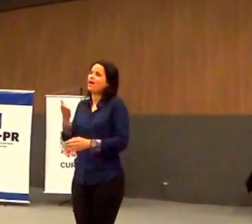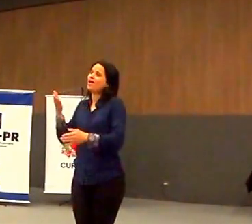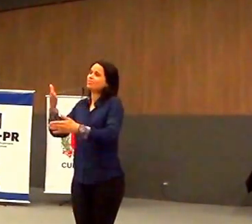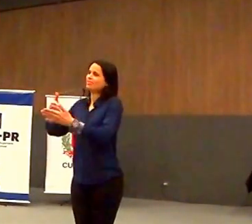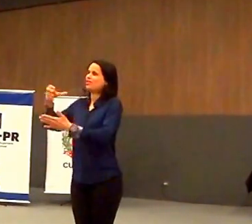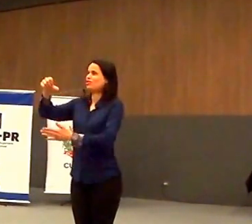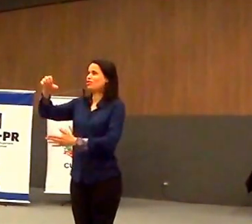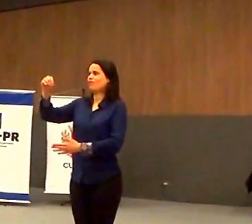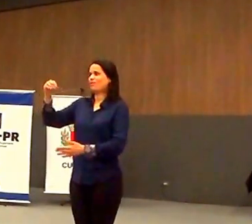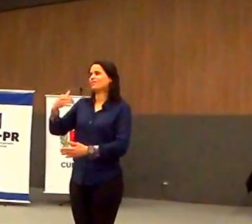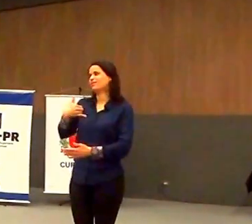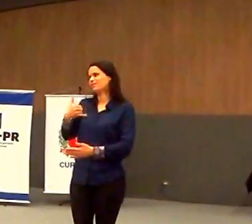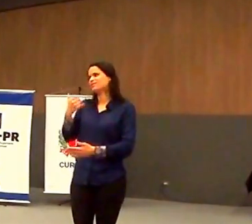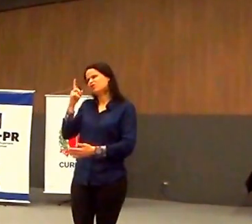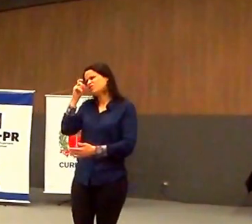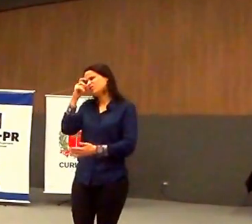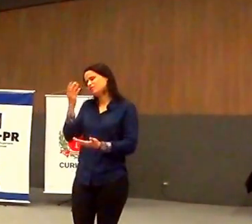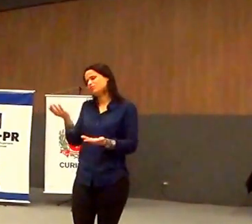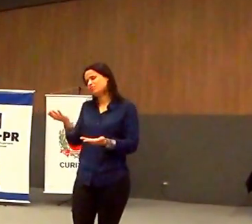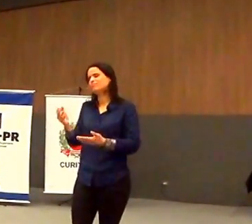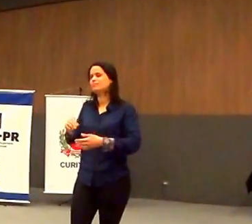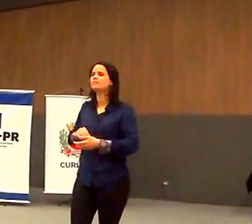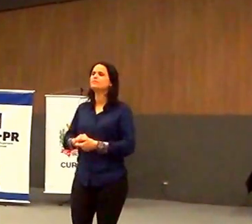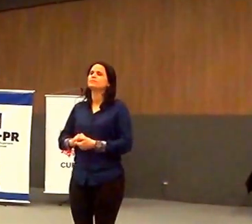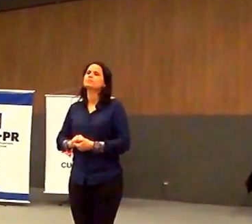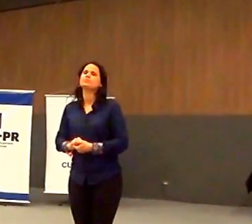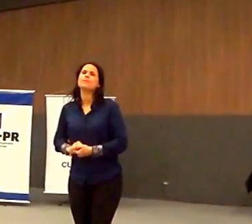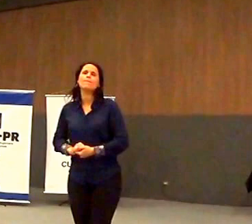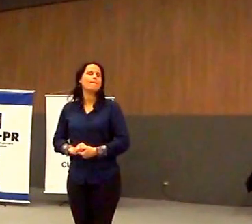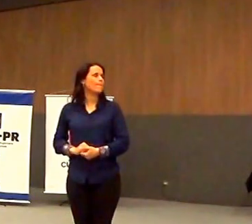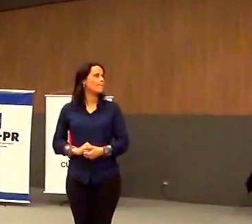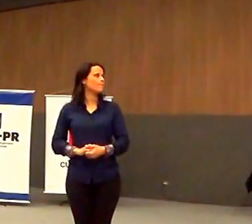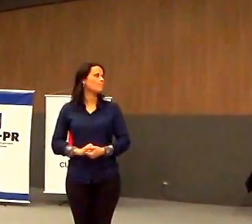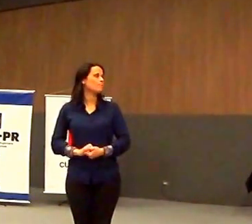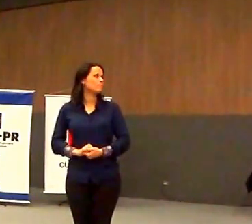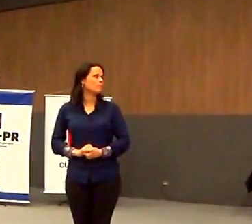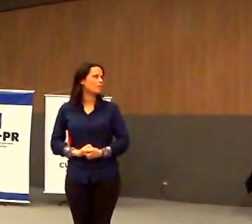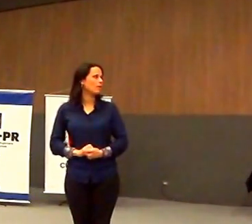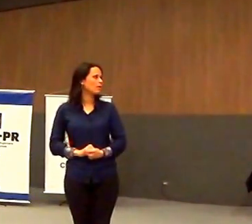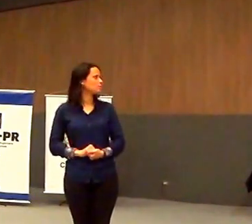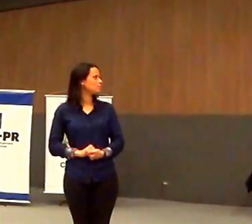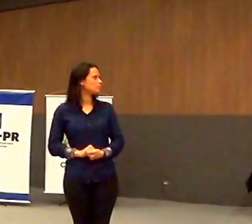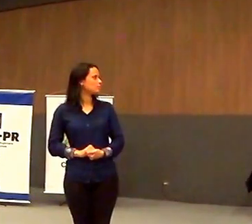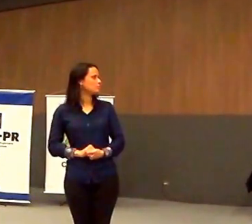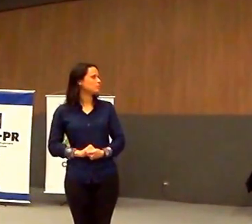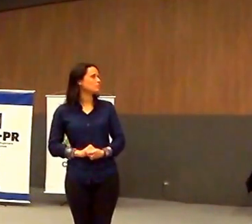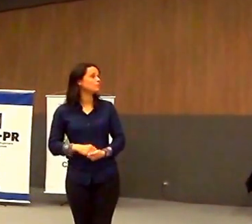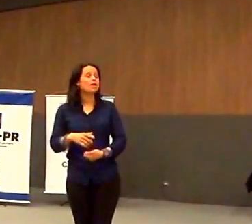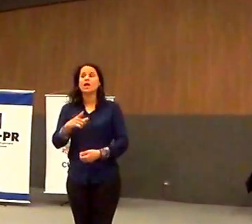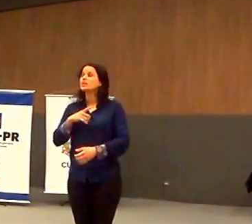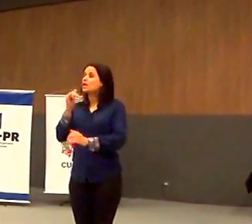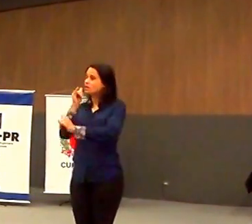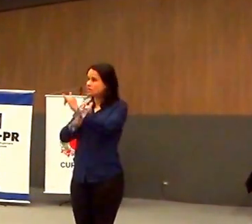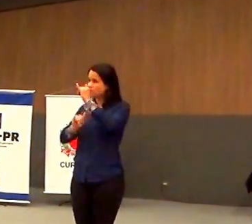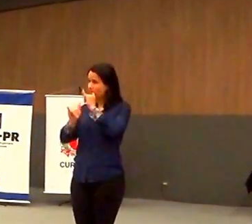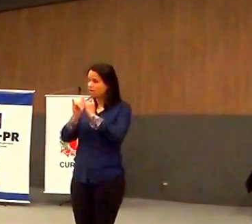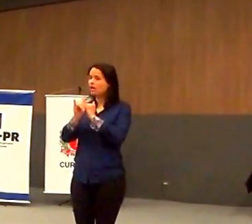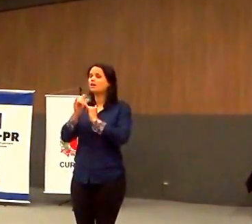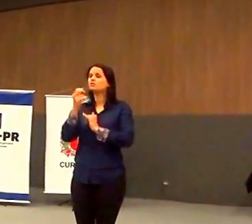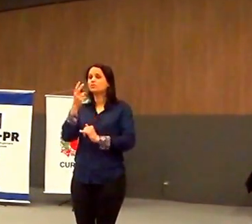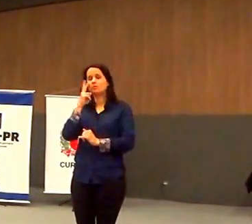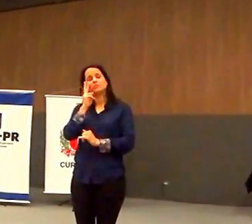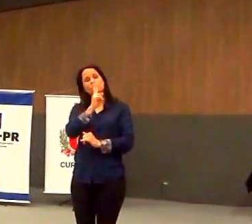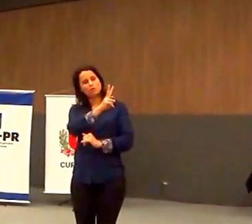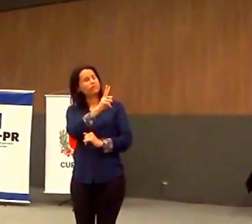pastoraldapessoaidosa.org.br. Toda pessoa que quiser acessar tem um link lá como visitante, você consegue acessar esses dados todos do nosso sistema de informação.